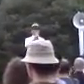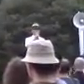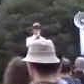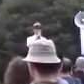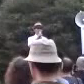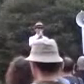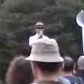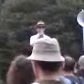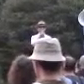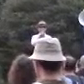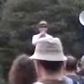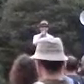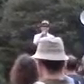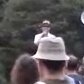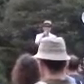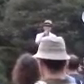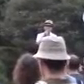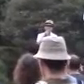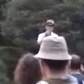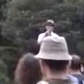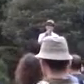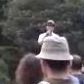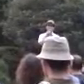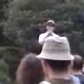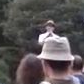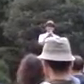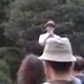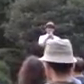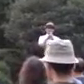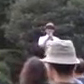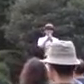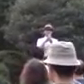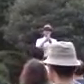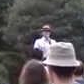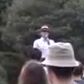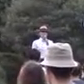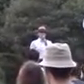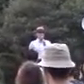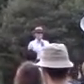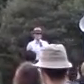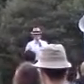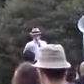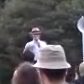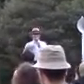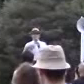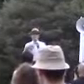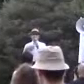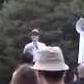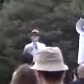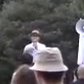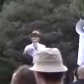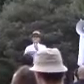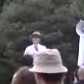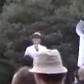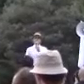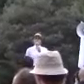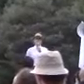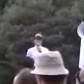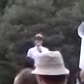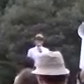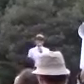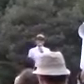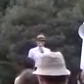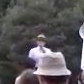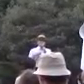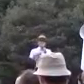だろうかと思うぐらい落ち込みました。何かと言いますと、通り過ぎるこんなような格好をしている会社員です